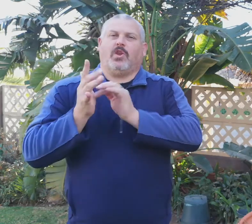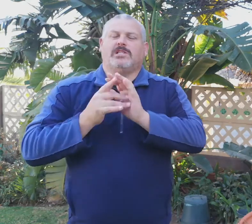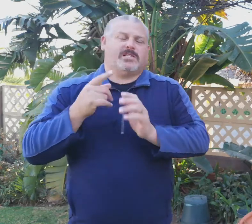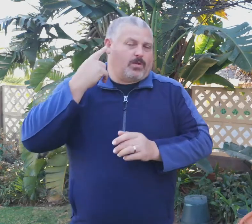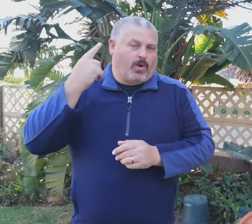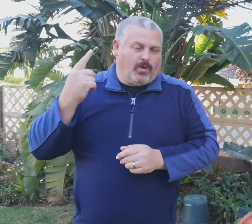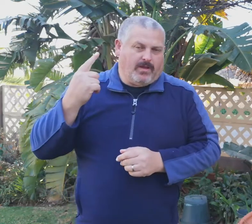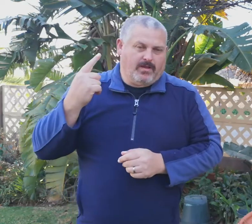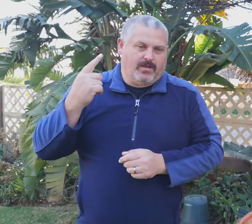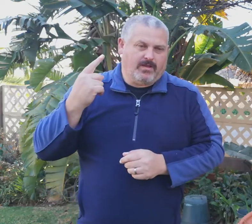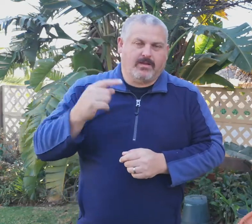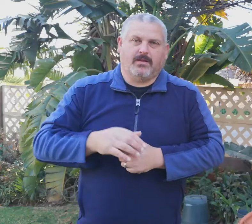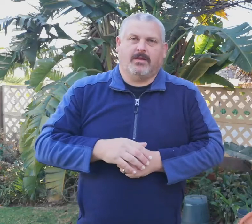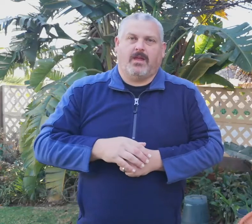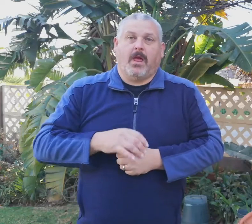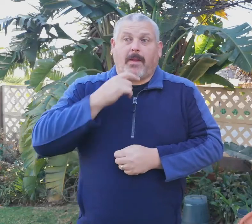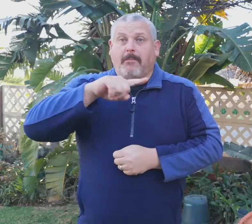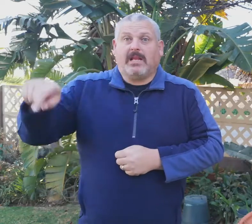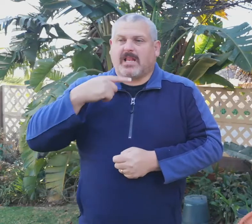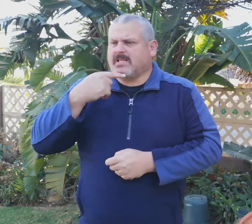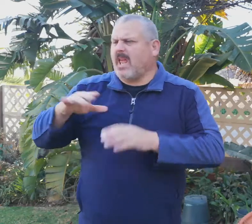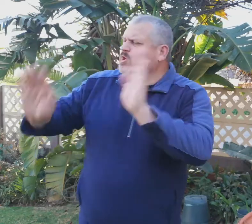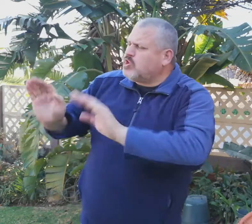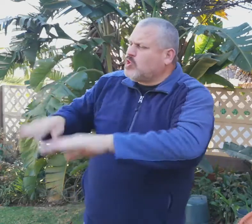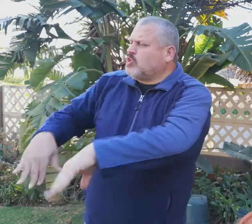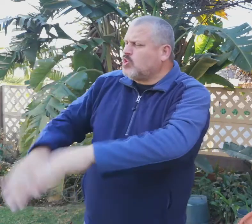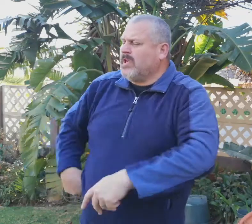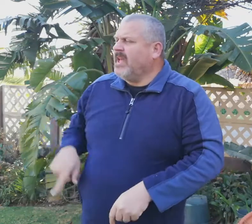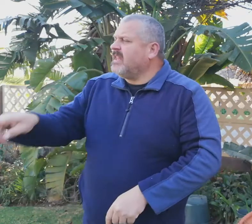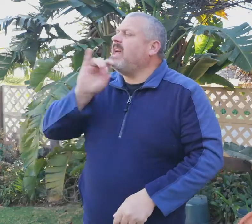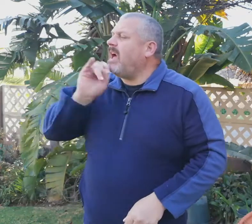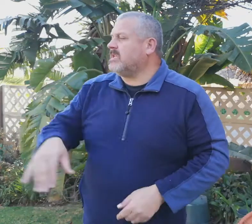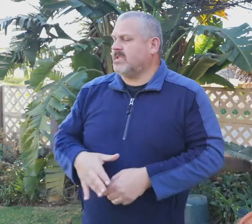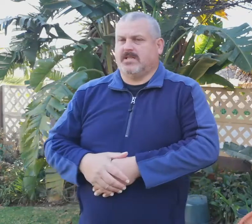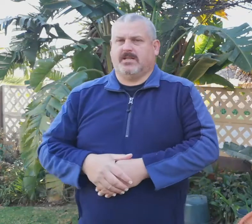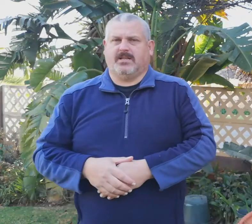En Jesus is opgewek, en die mens het gesê, die Heer,